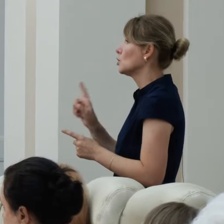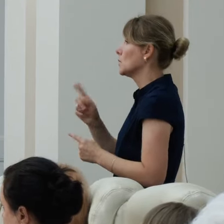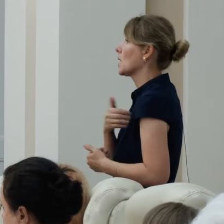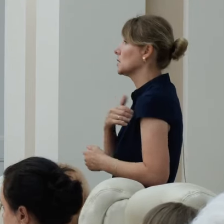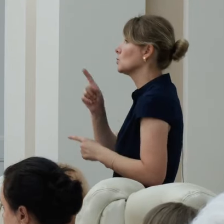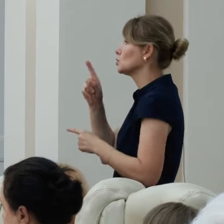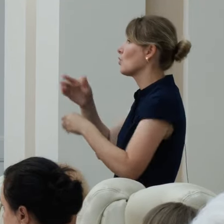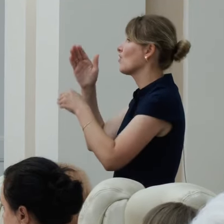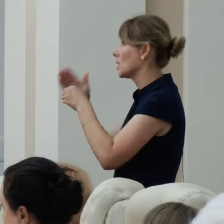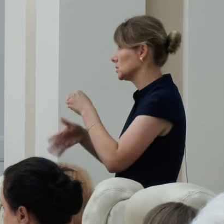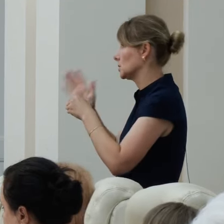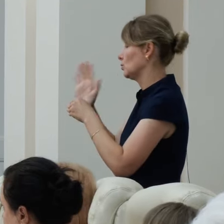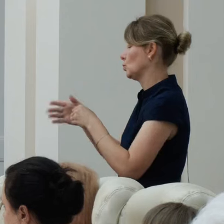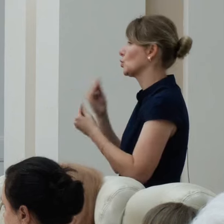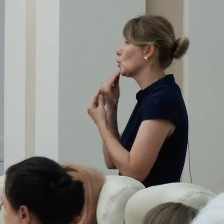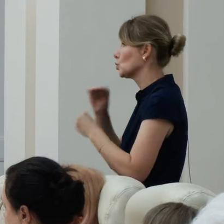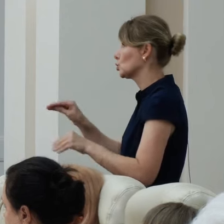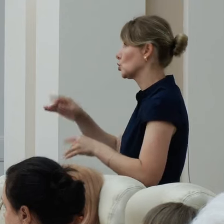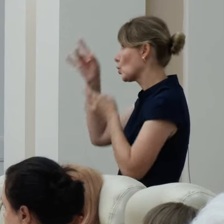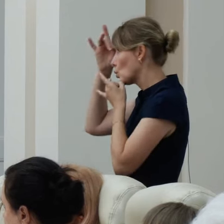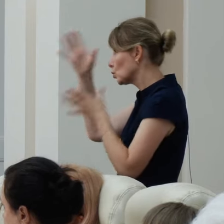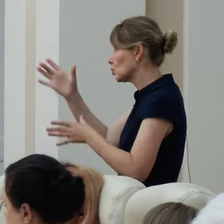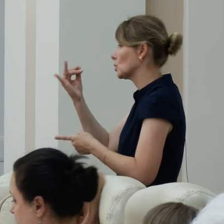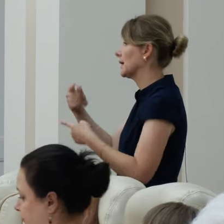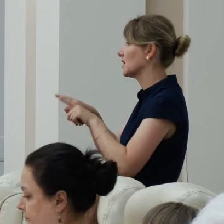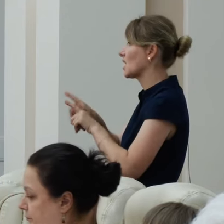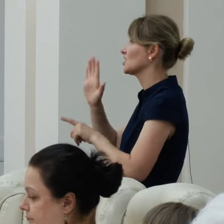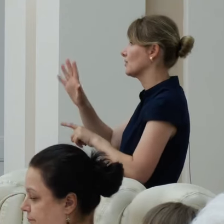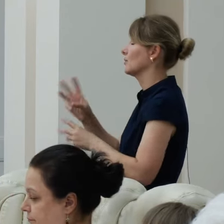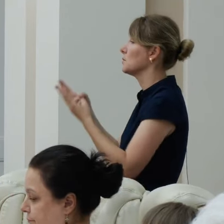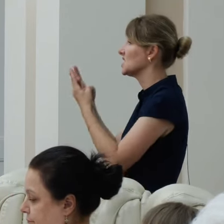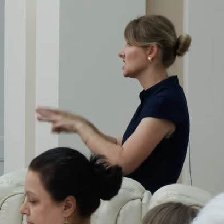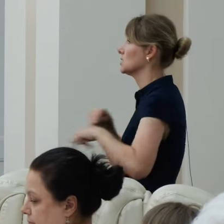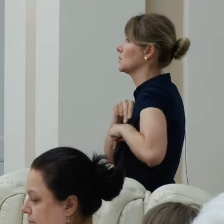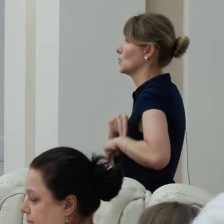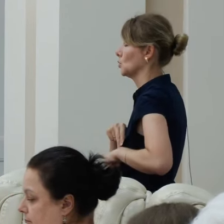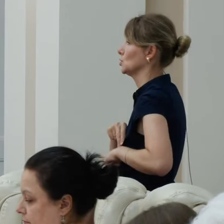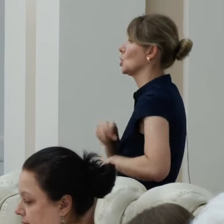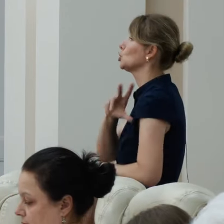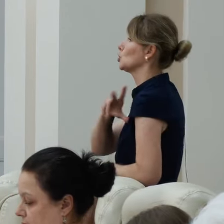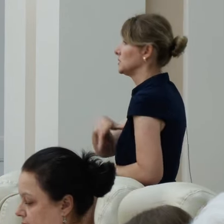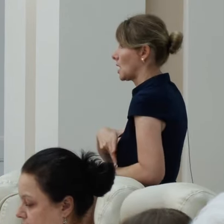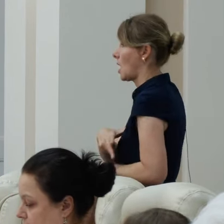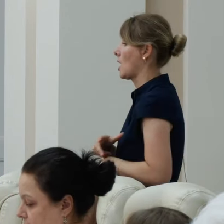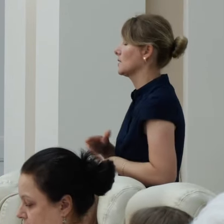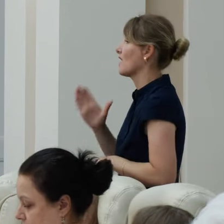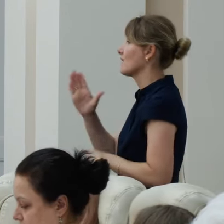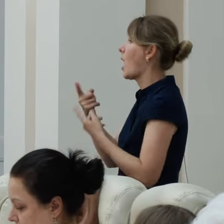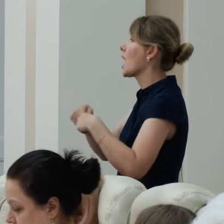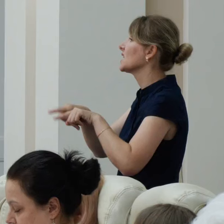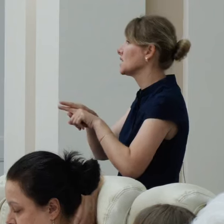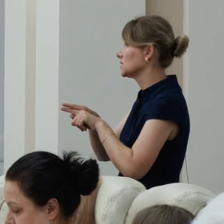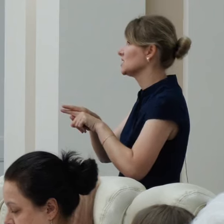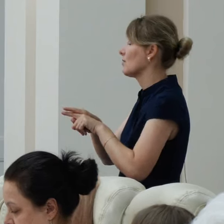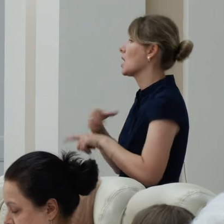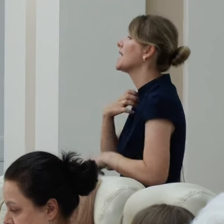cultură organizațională, atât la nivelul Ministerului Muncii și Protecției Sociale, cât și la nivelul agențiilor teritoriale